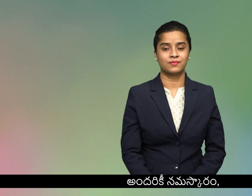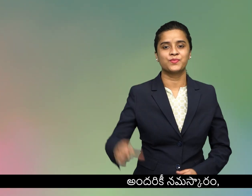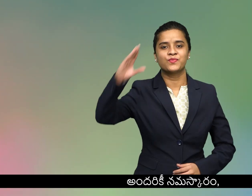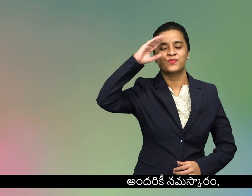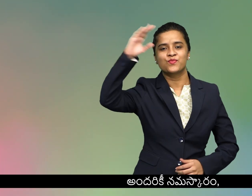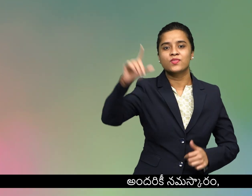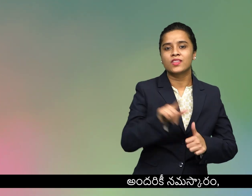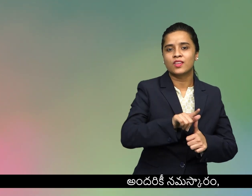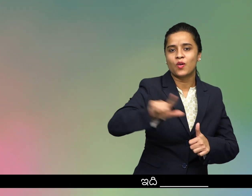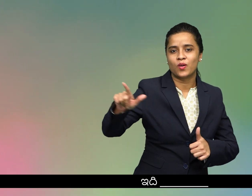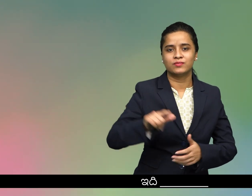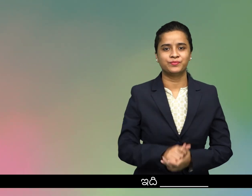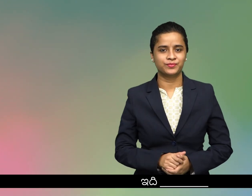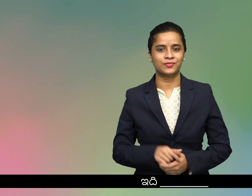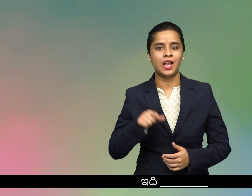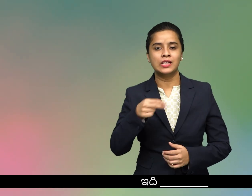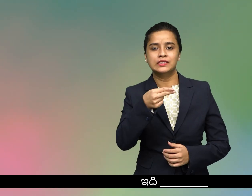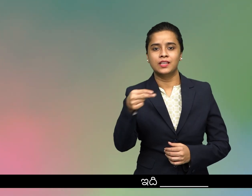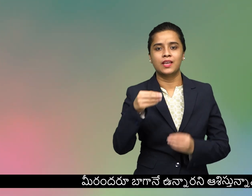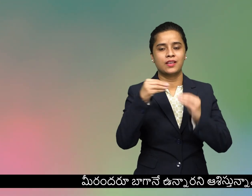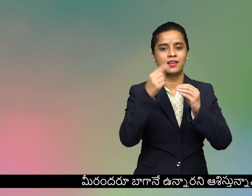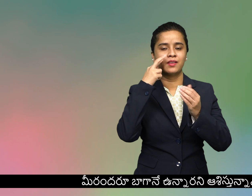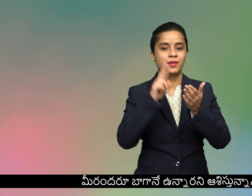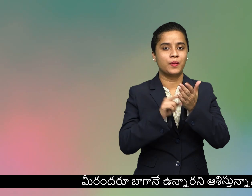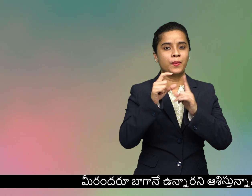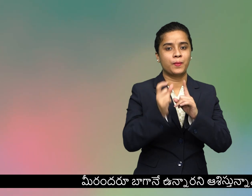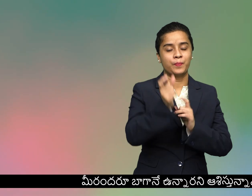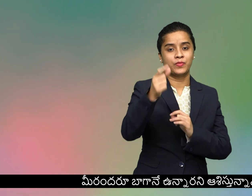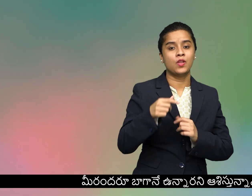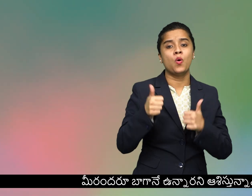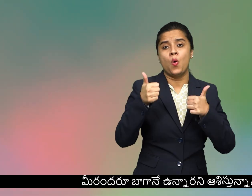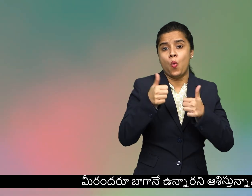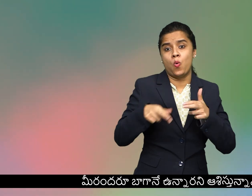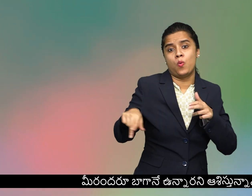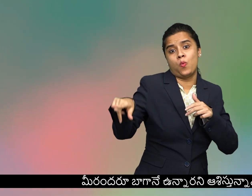అందరికీ నమస్కారం. నేను బిందు. మీరందరూ బాగానే ఉన్నారని ఆశిస్తున్నాను.